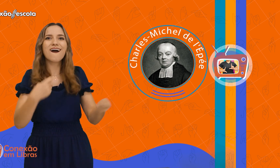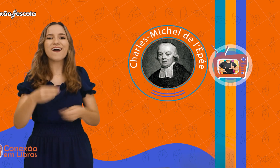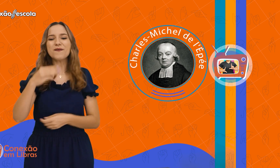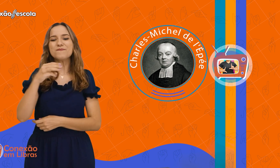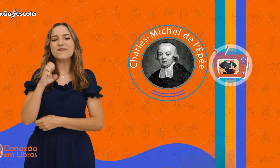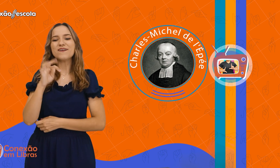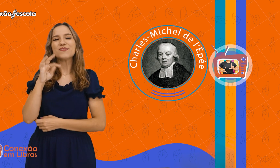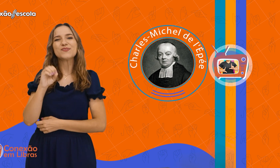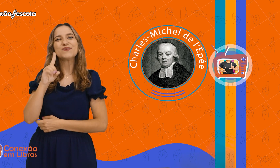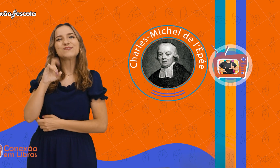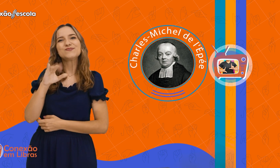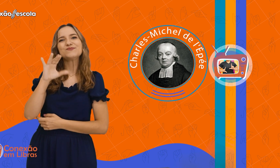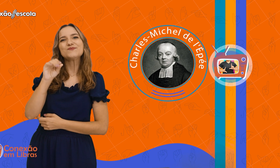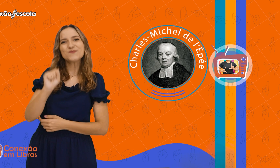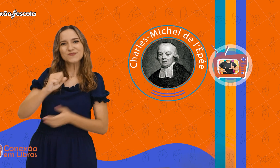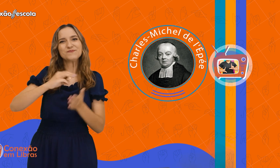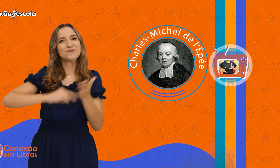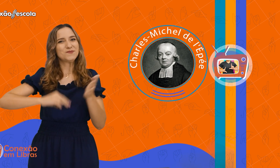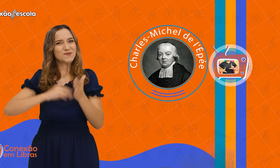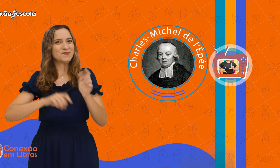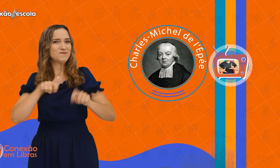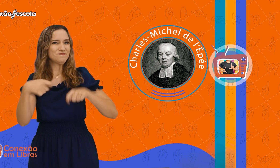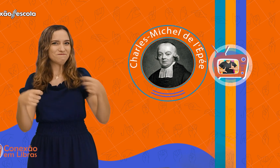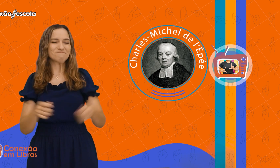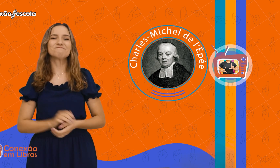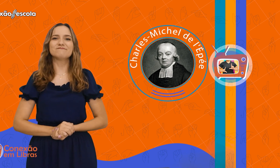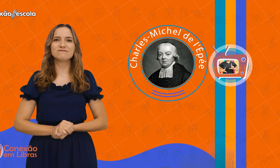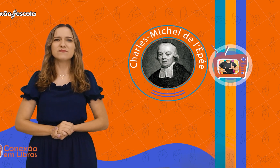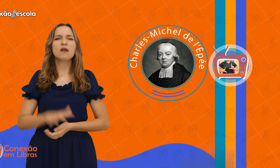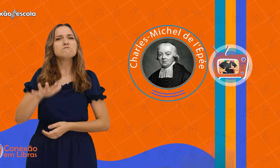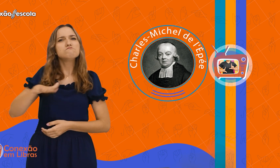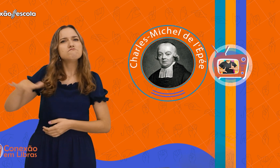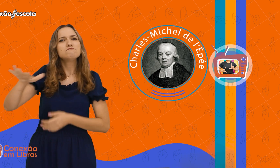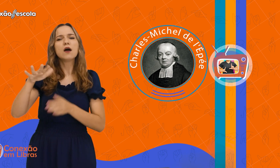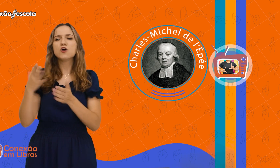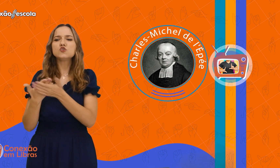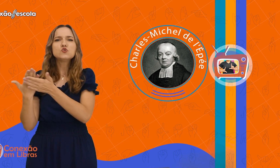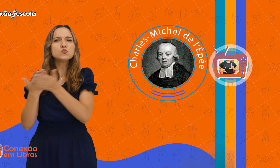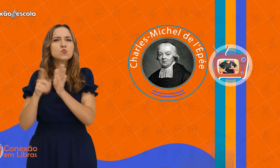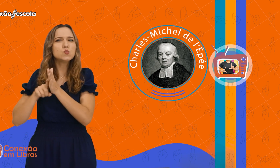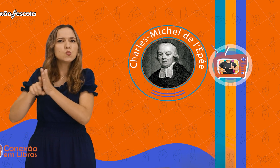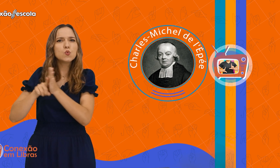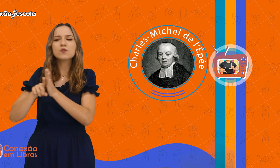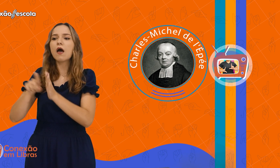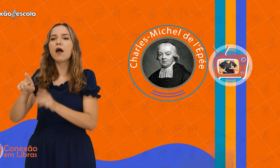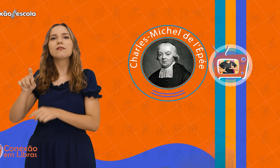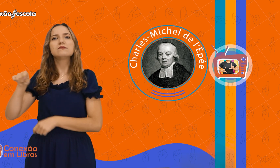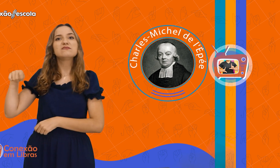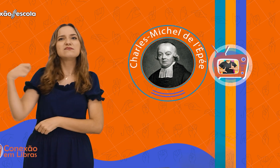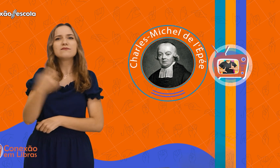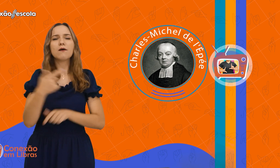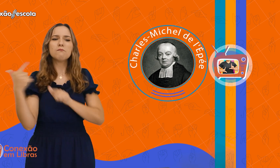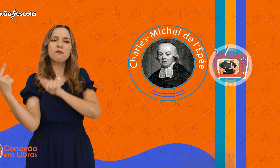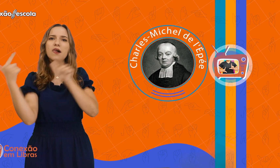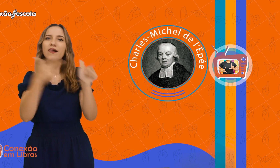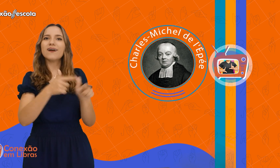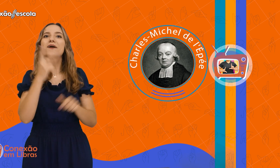metódicos. Os especialistas no assunto dão a ele o título de pai dos surdos